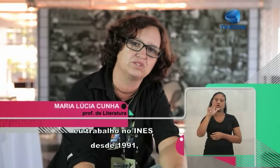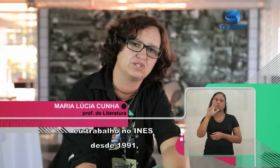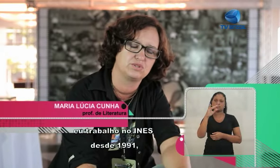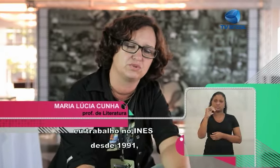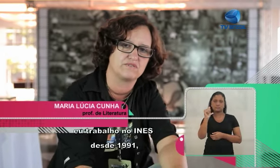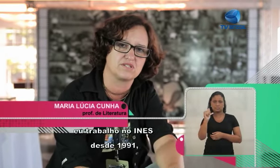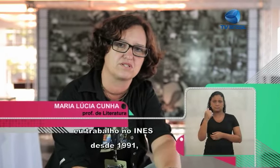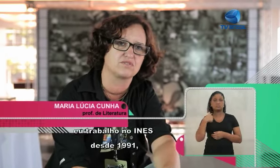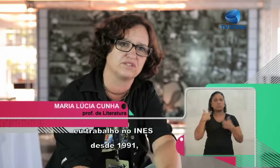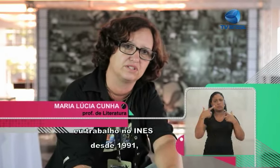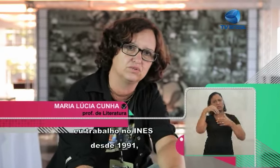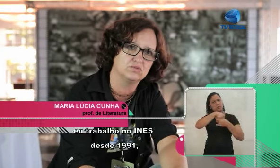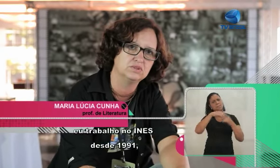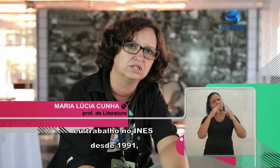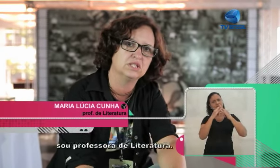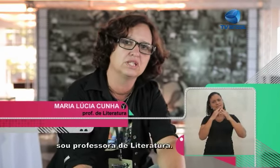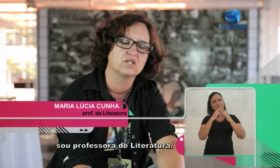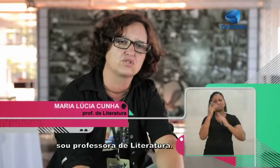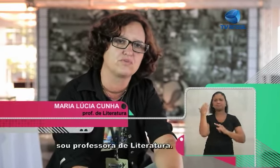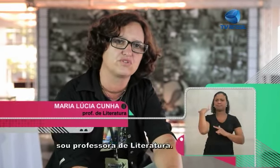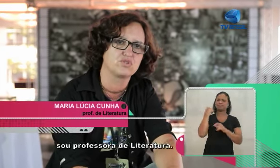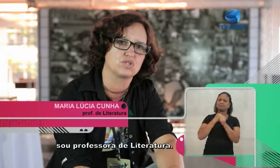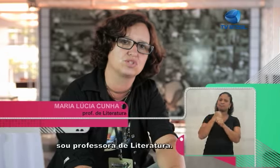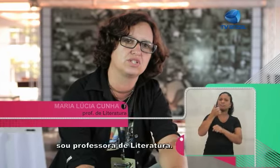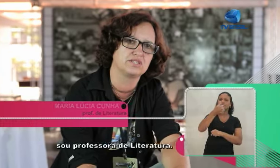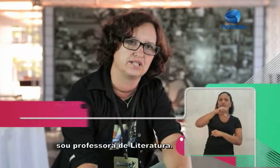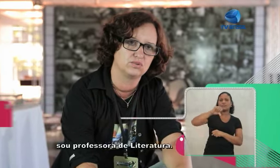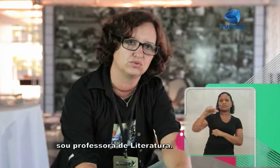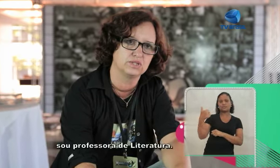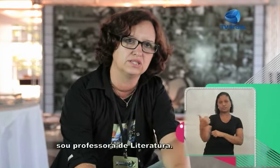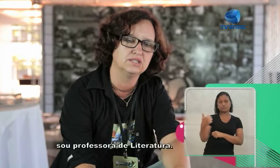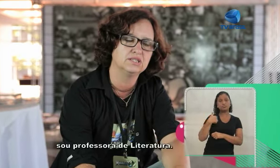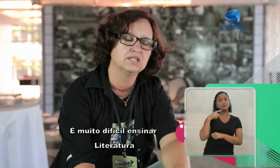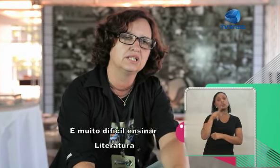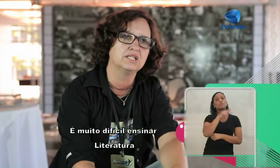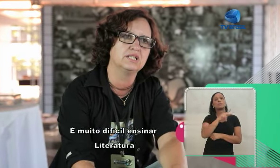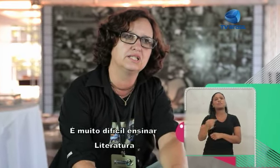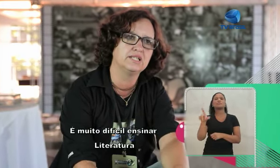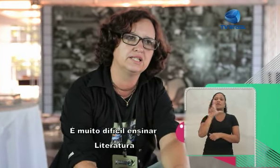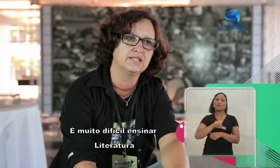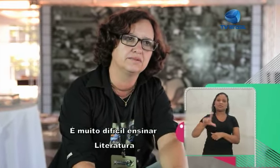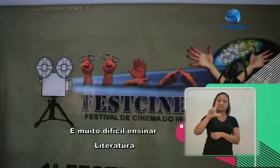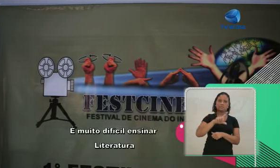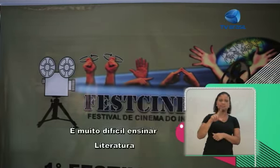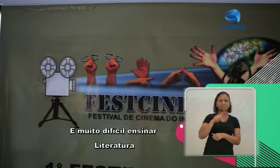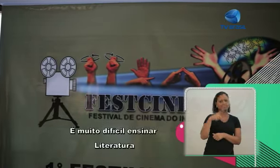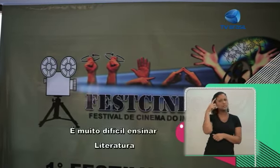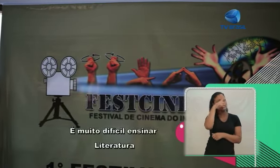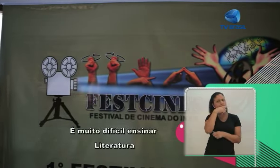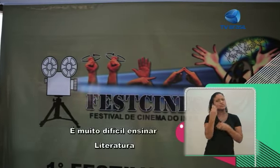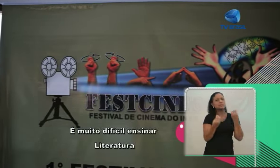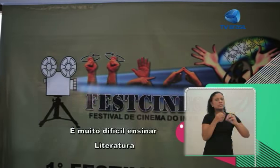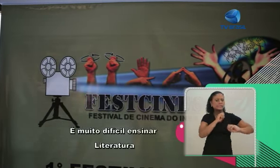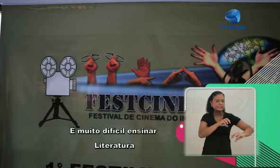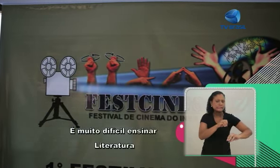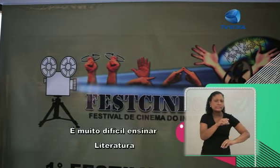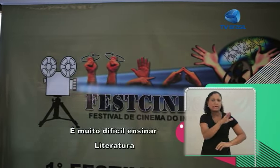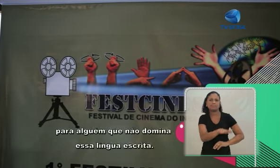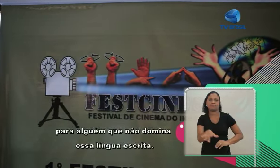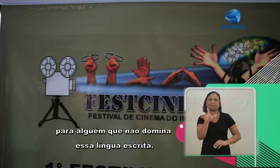desde 1991. Eu sou professora de literatura e é muito difícil ensinar literatura para alguém que